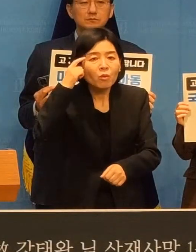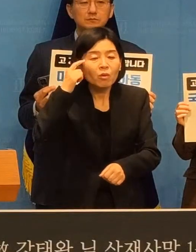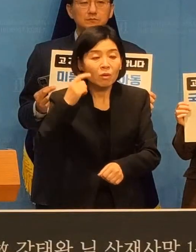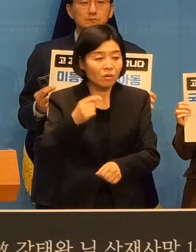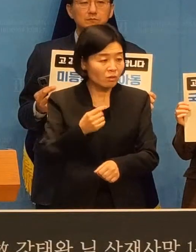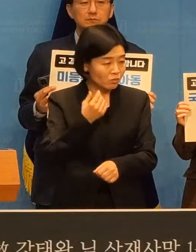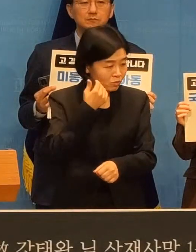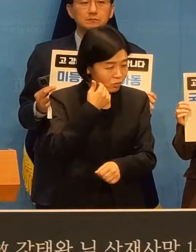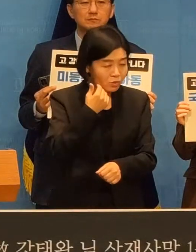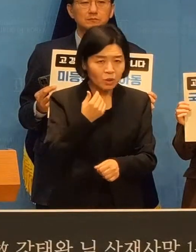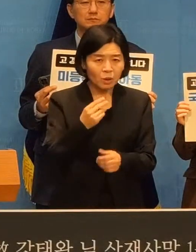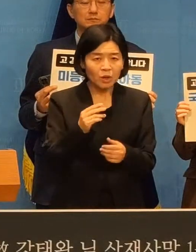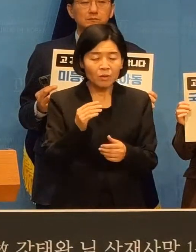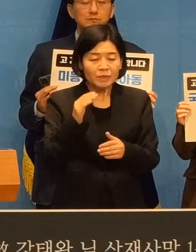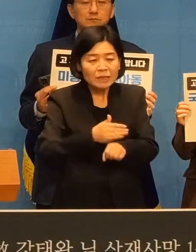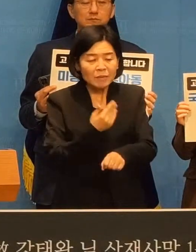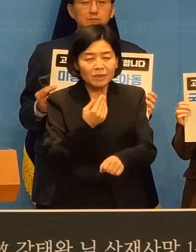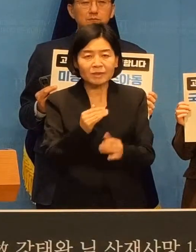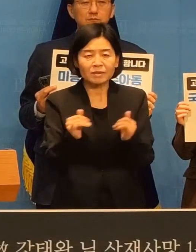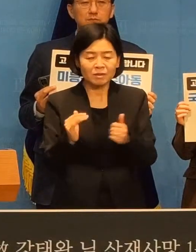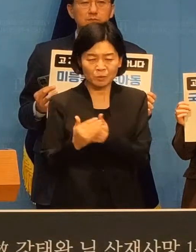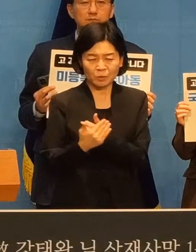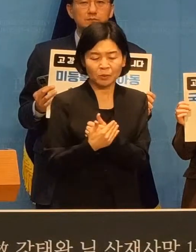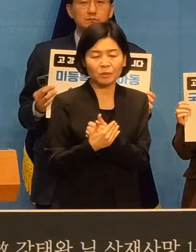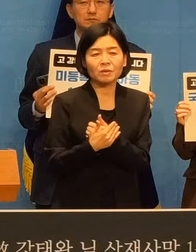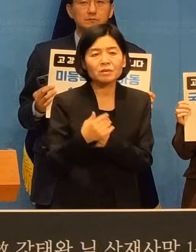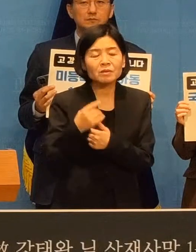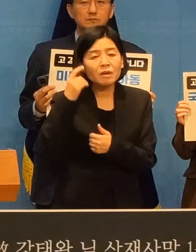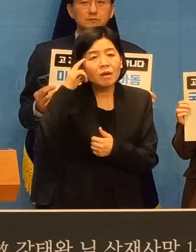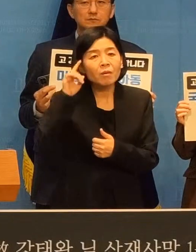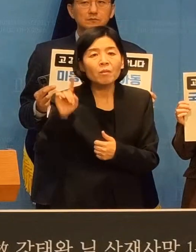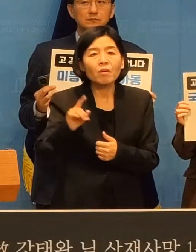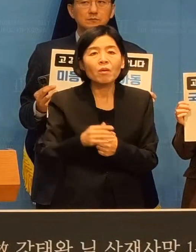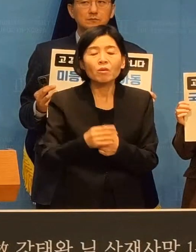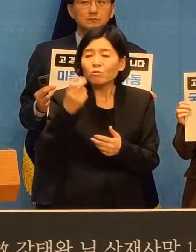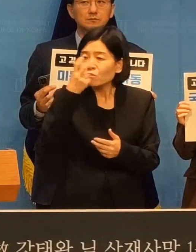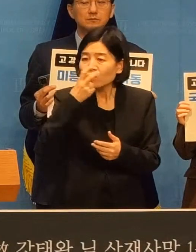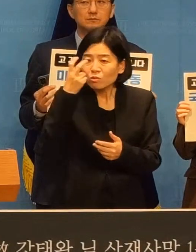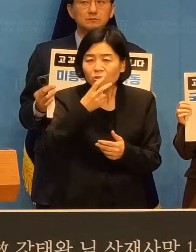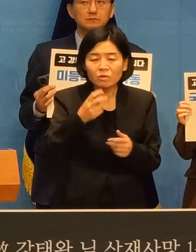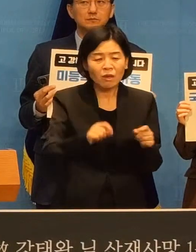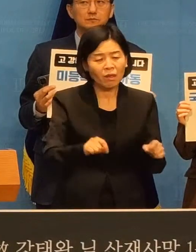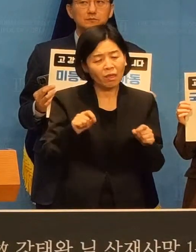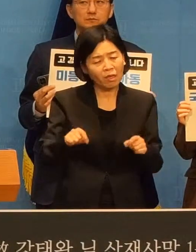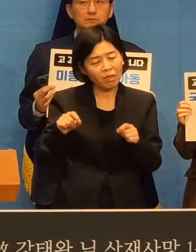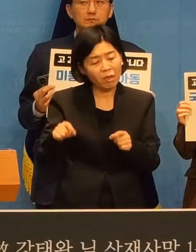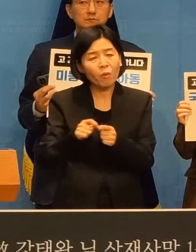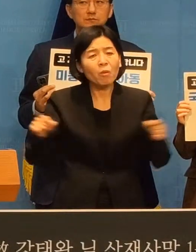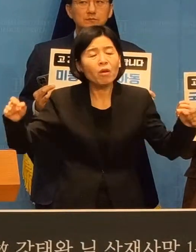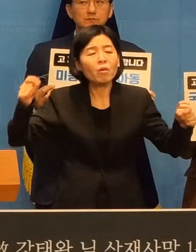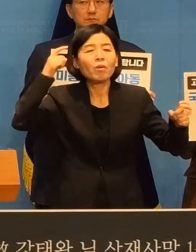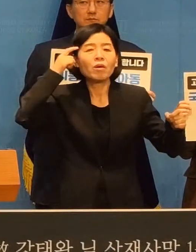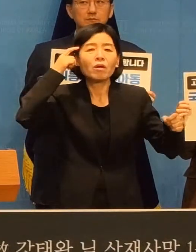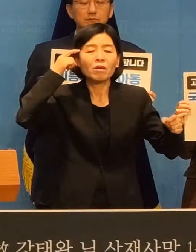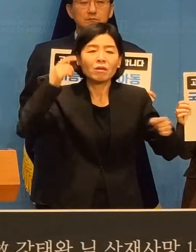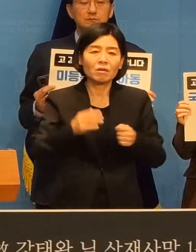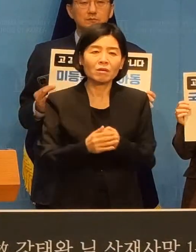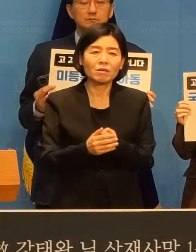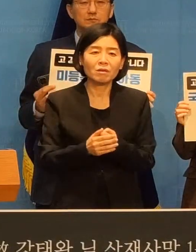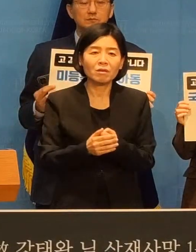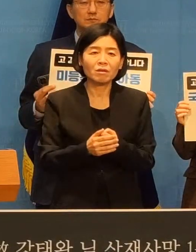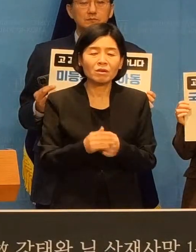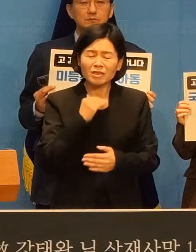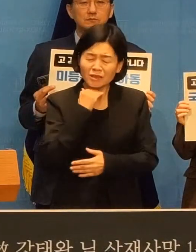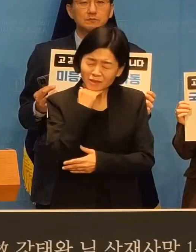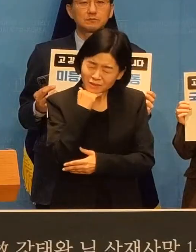사람을 감싸주라고 그런 건지 모르겠어요. 왜 이렇게 조사가 오래 걸리는 건지, 언제까지 기다려야